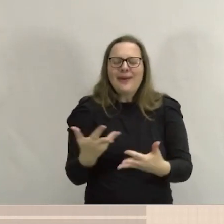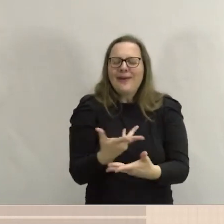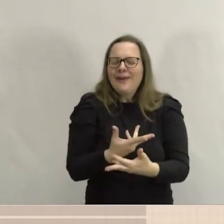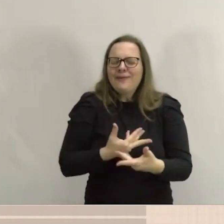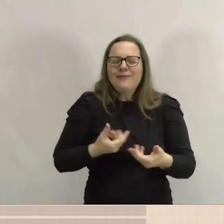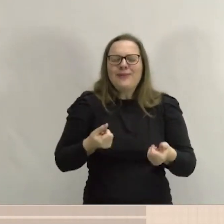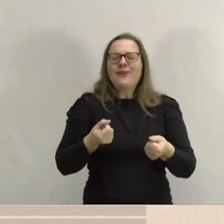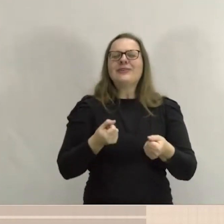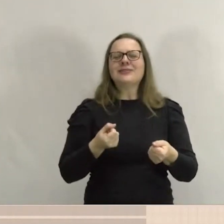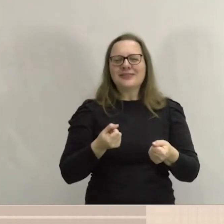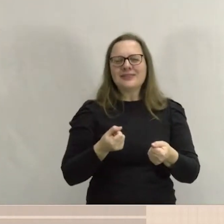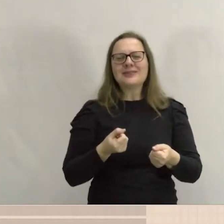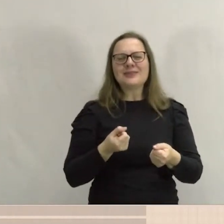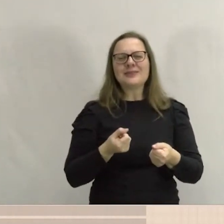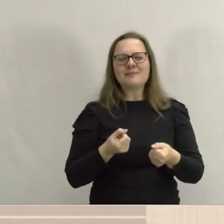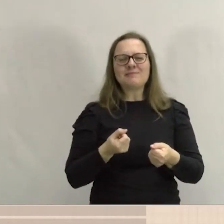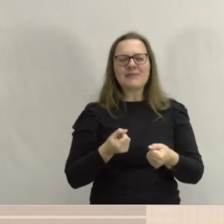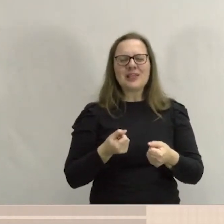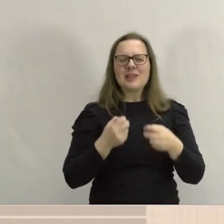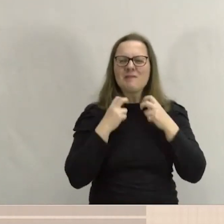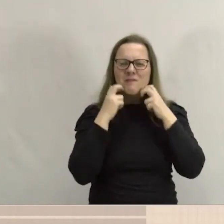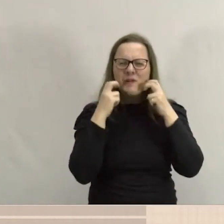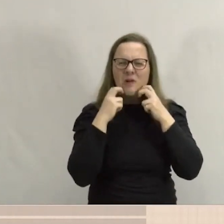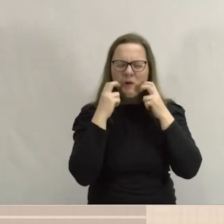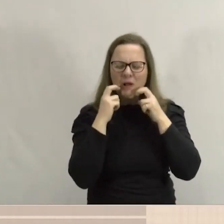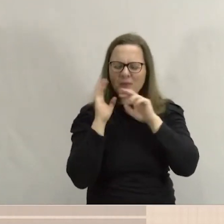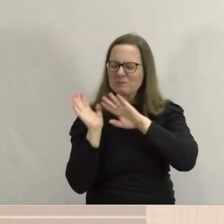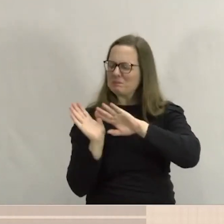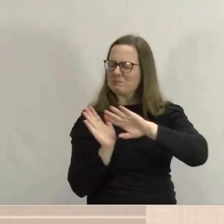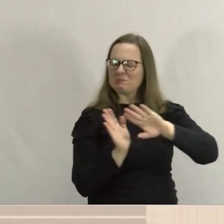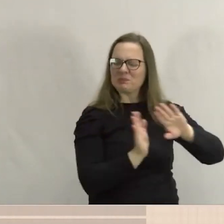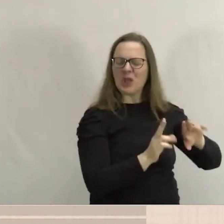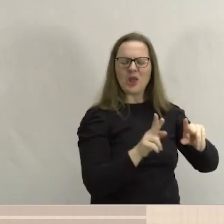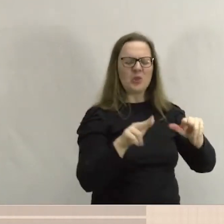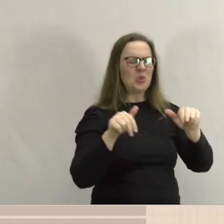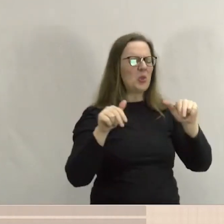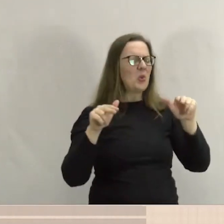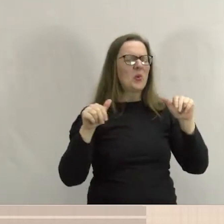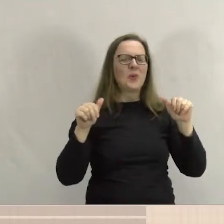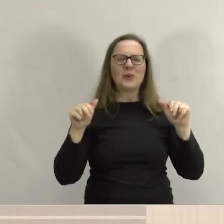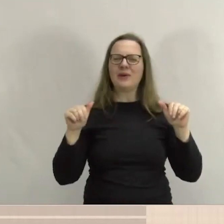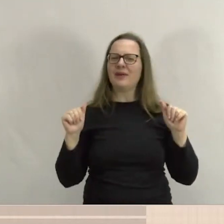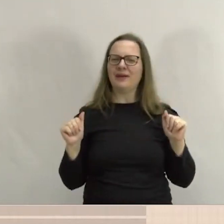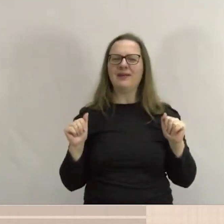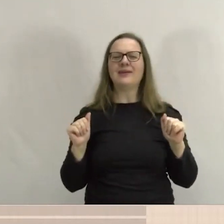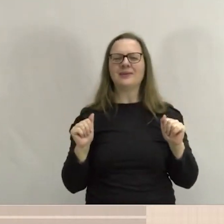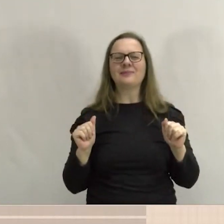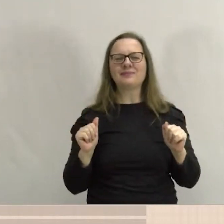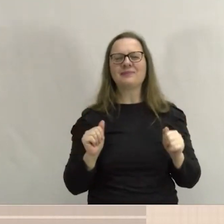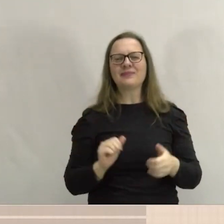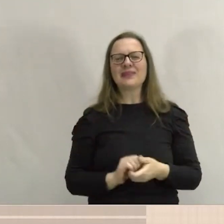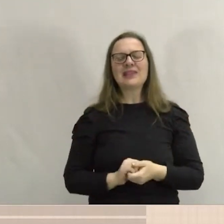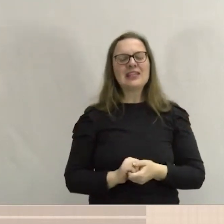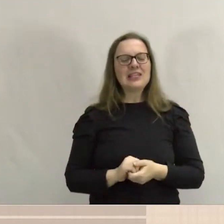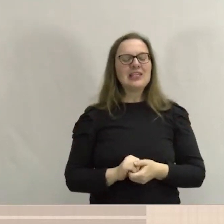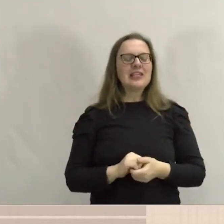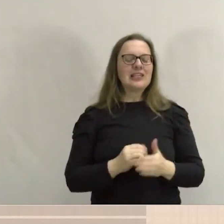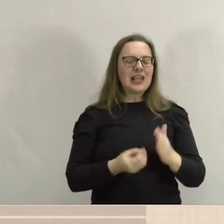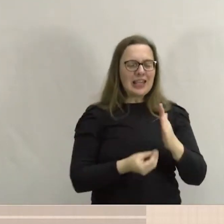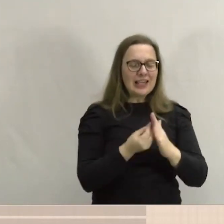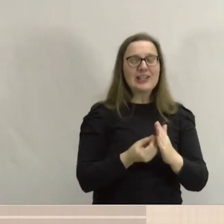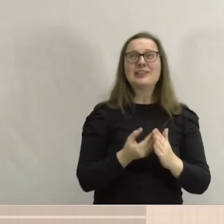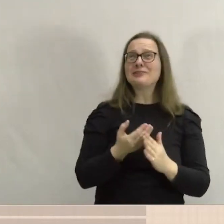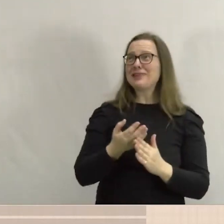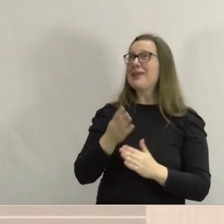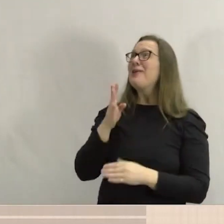meu povo jamais será envergonhado. Sabereis que eu estou no meio de Israel, e que eu sou o Senhor vosso Deus, e